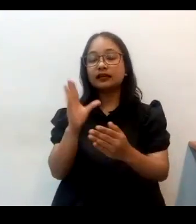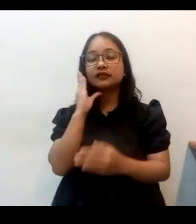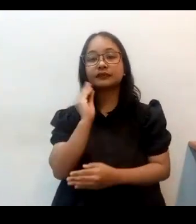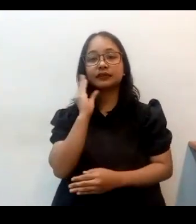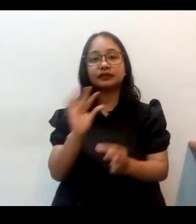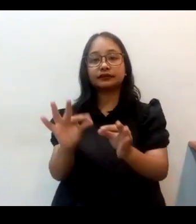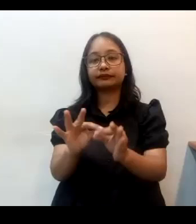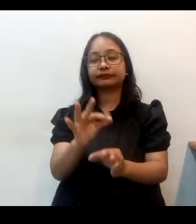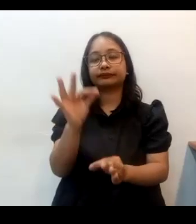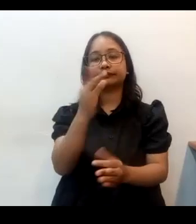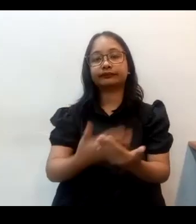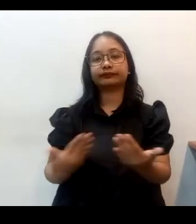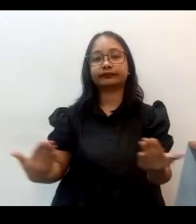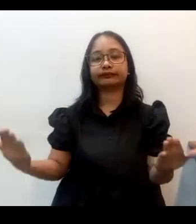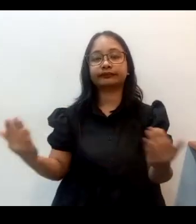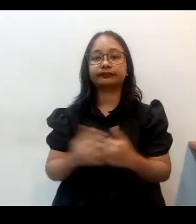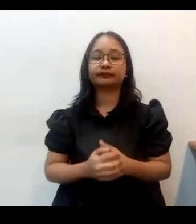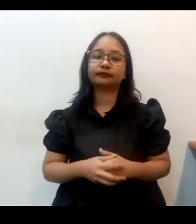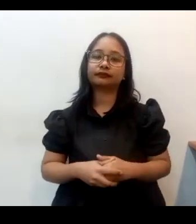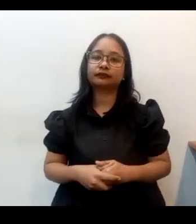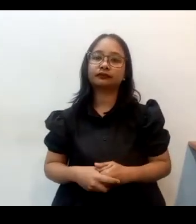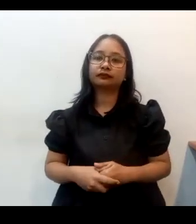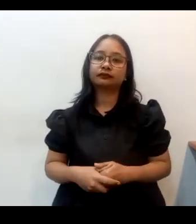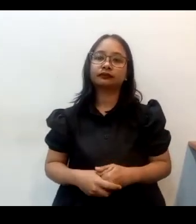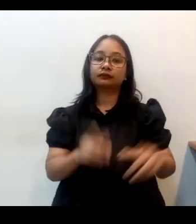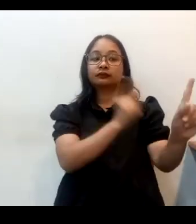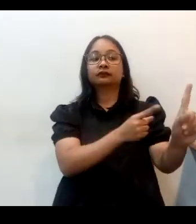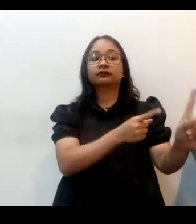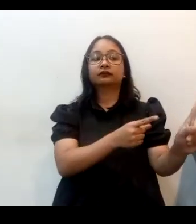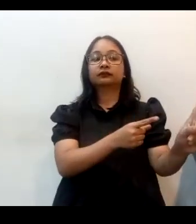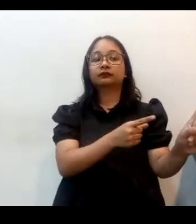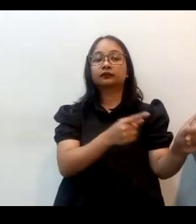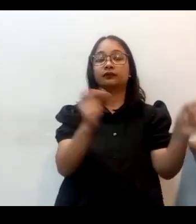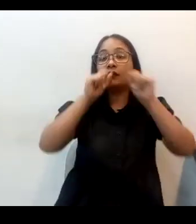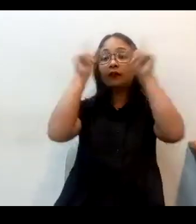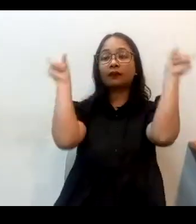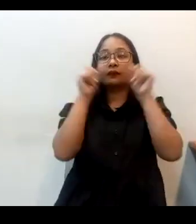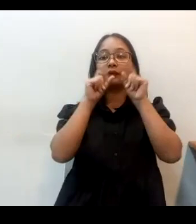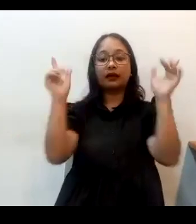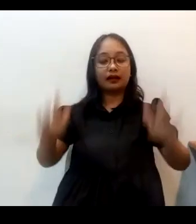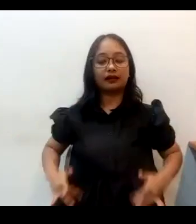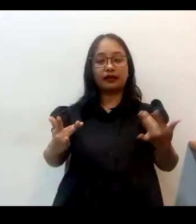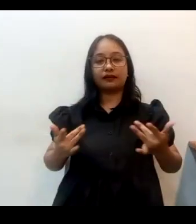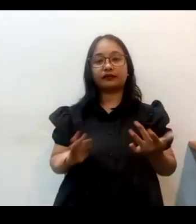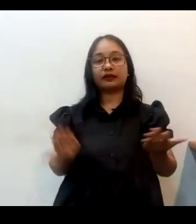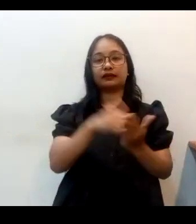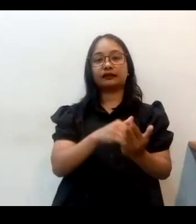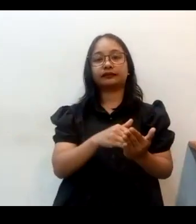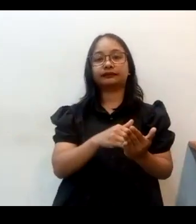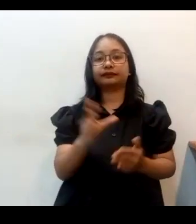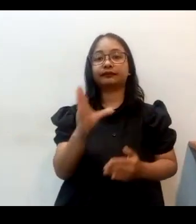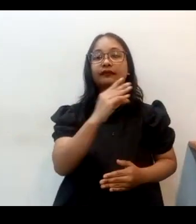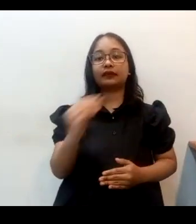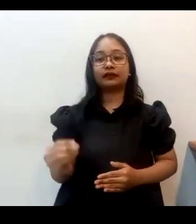really experienced, after he woke up, he testified surely about his experience. Kaya nung kanya